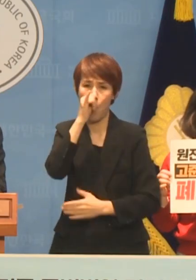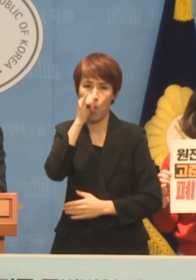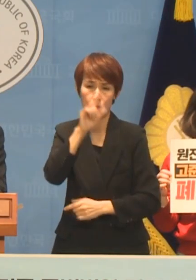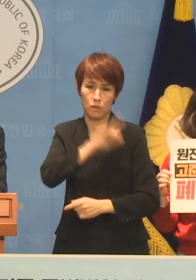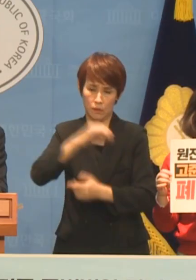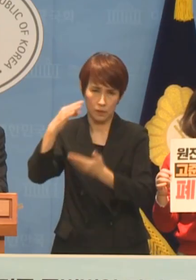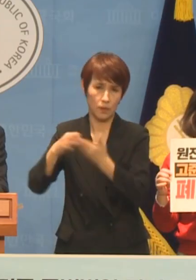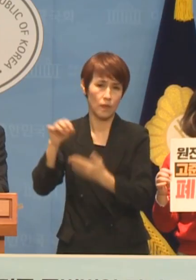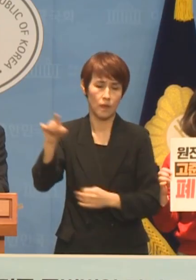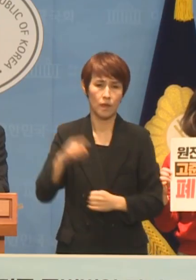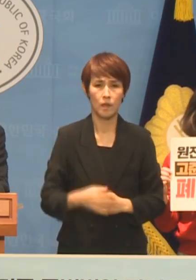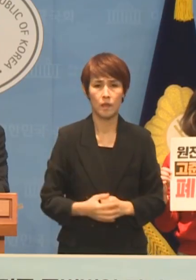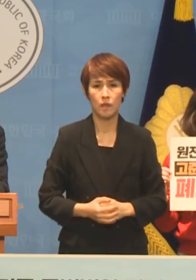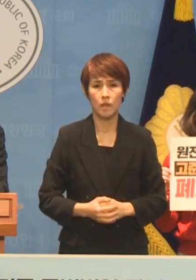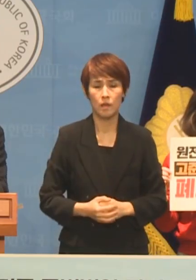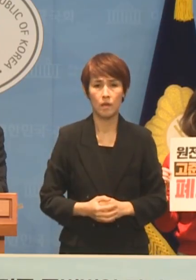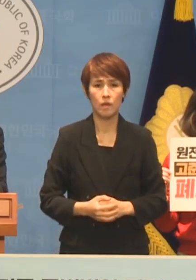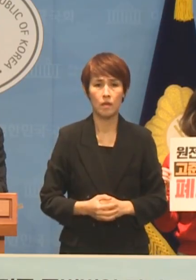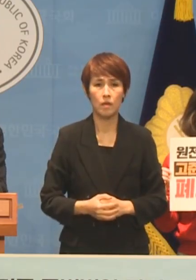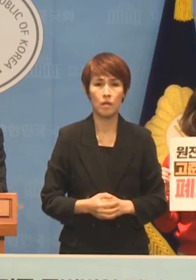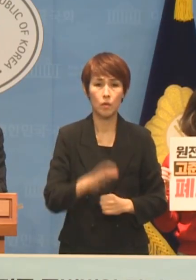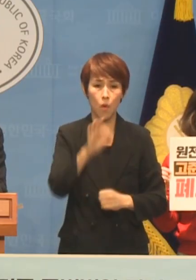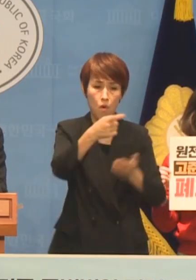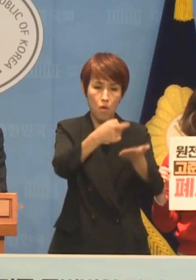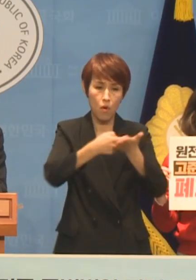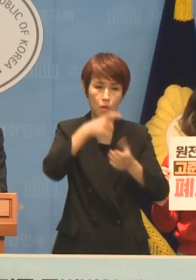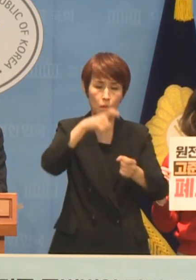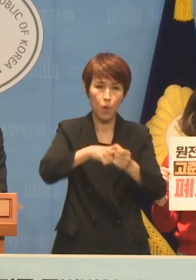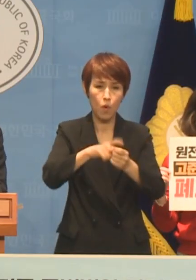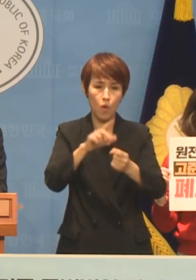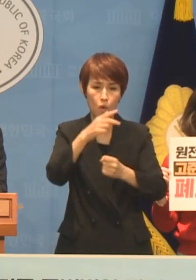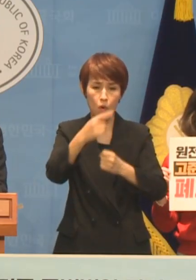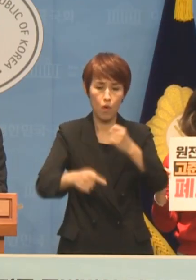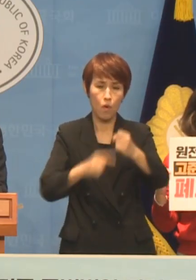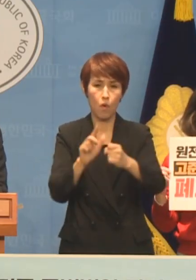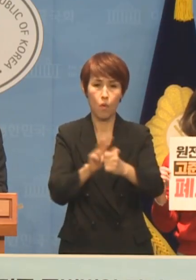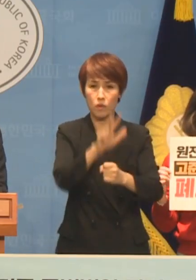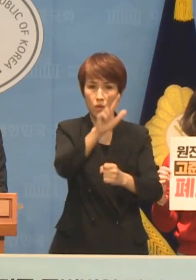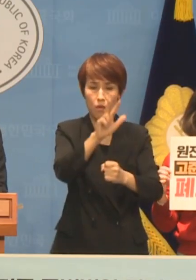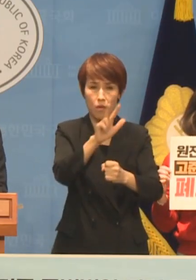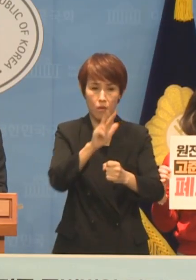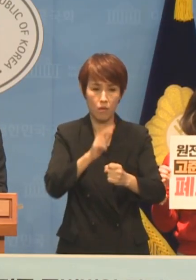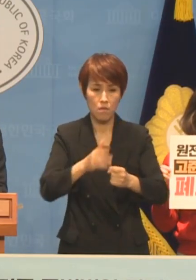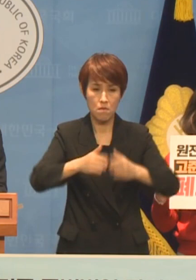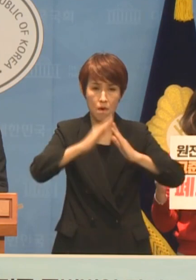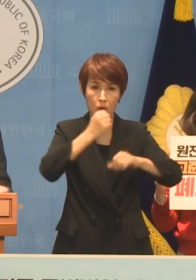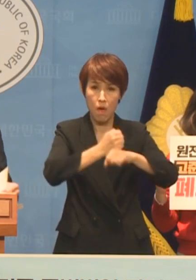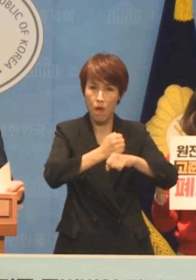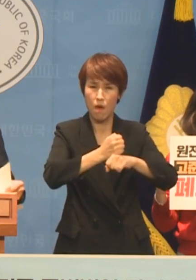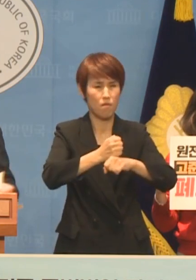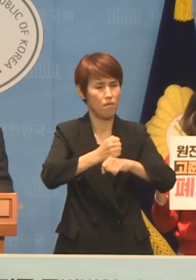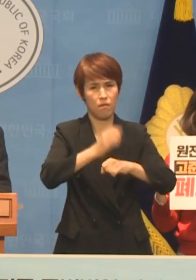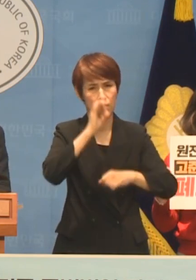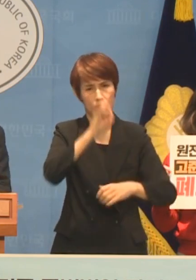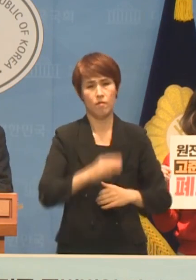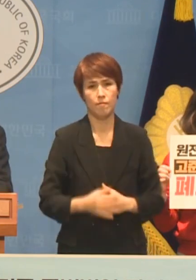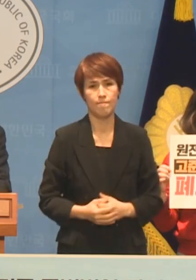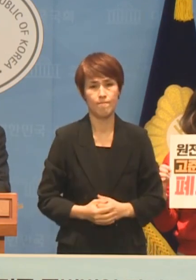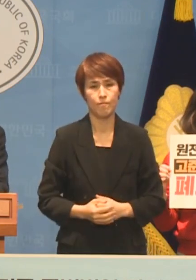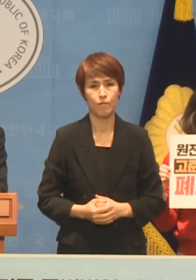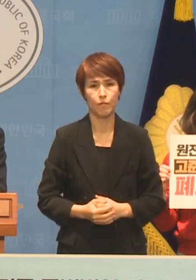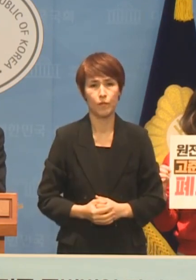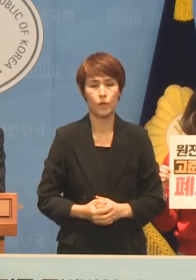쌉니다. 경제성을 이유로 원전을 더 이상 추진할 이유는 없습니다. 문제는